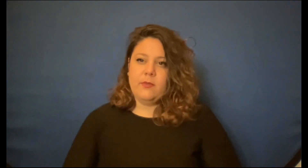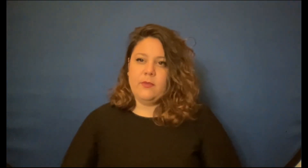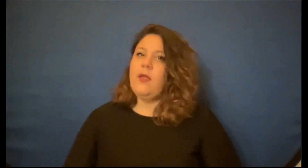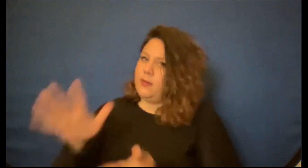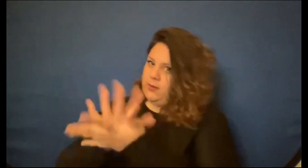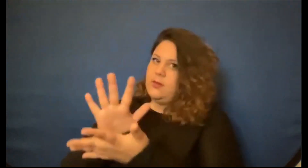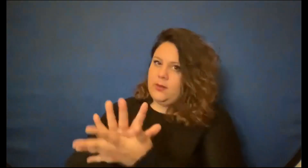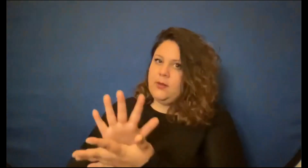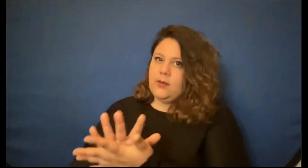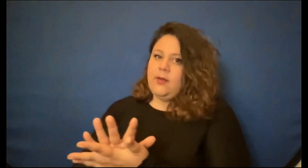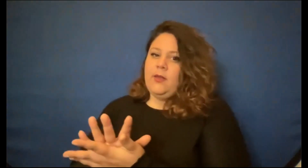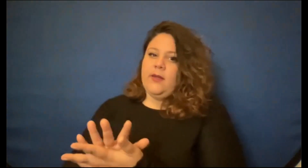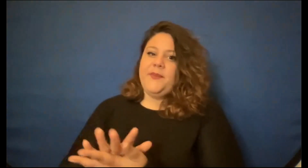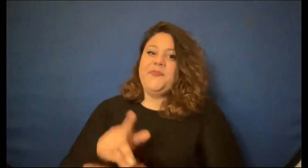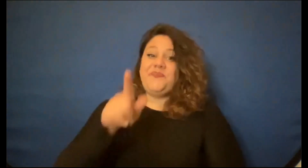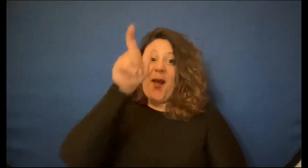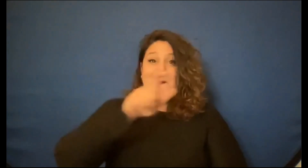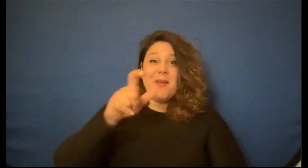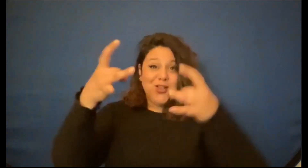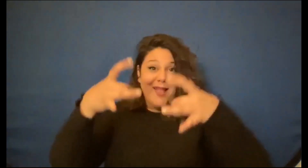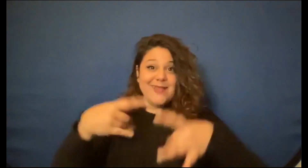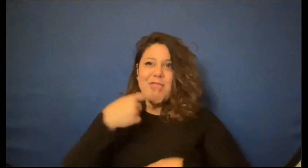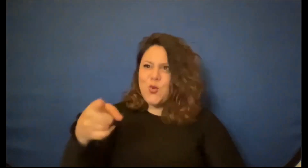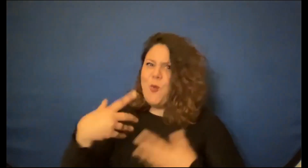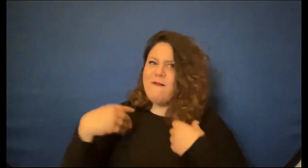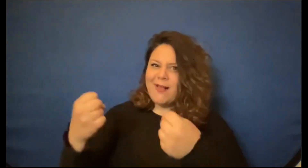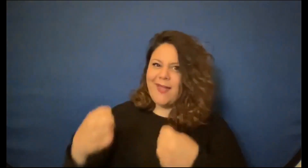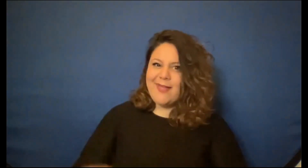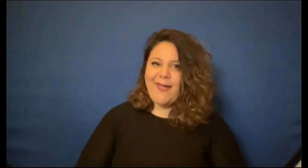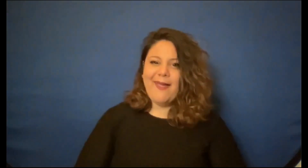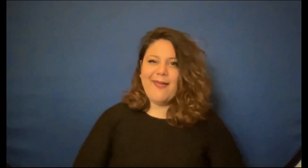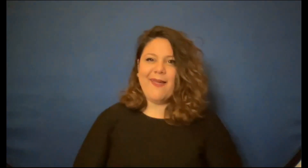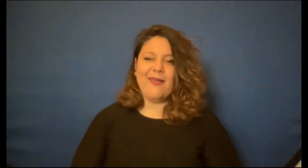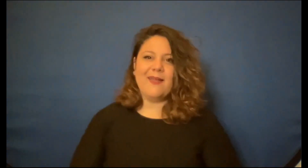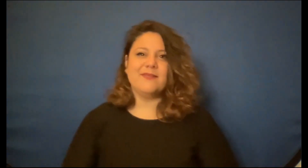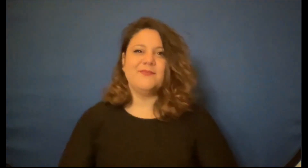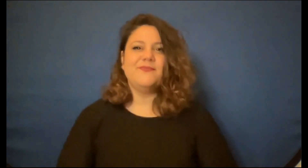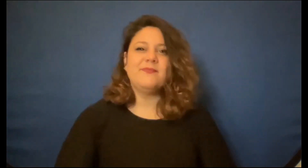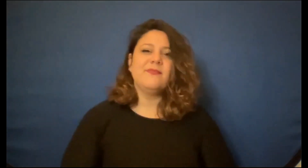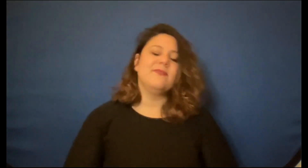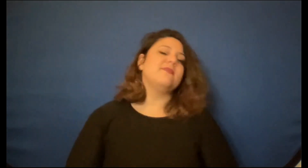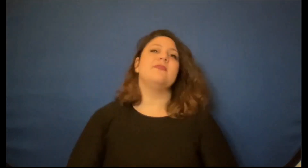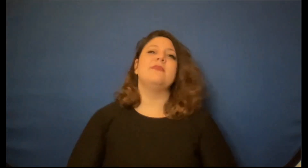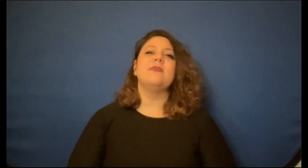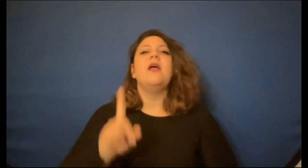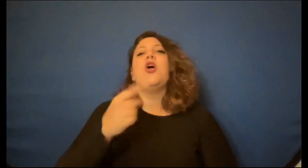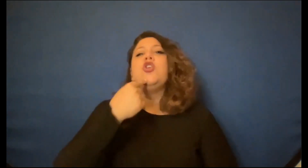Tranquila, están diciendo a la gente que eres muy valiente, Teresa. No, a ver, la cosa es, no digo en el pasado,